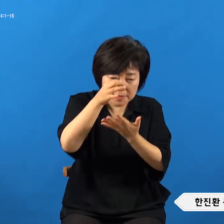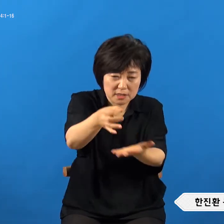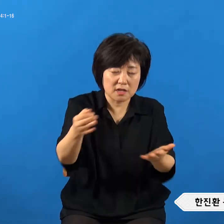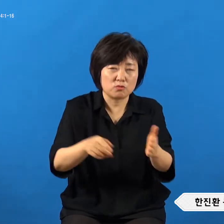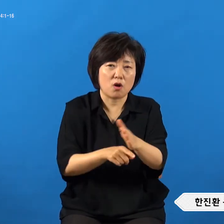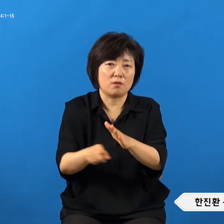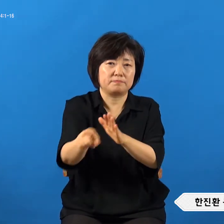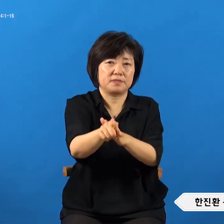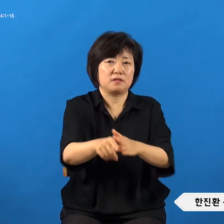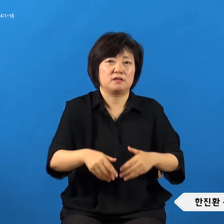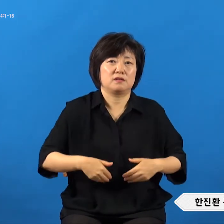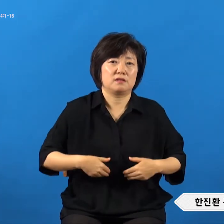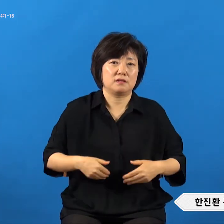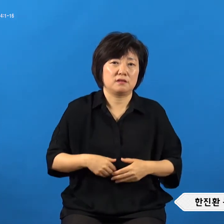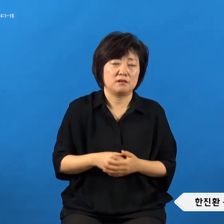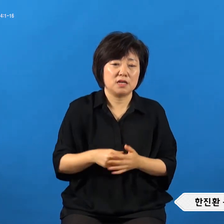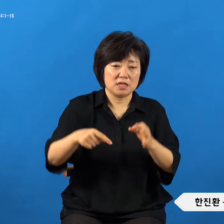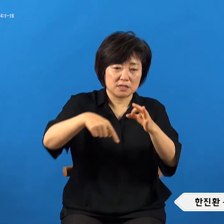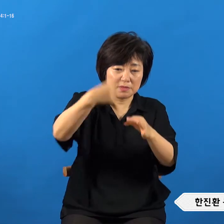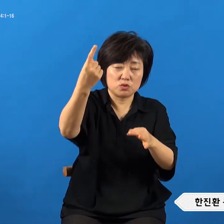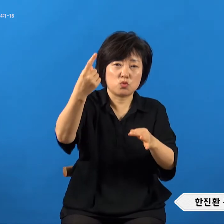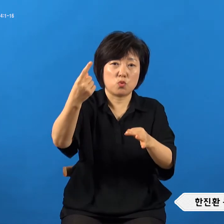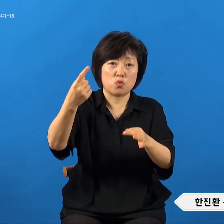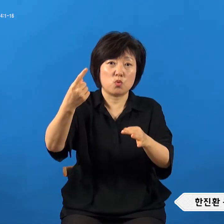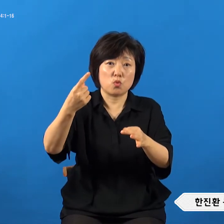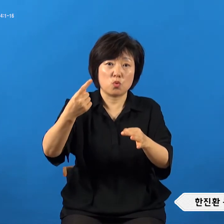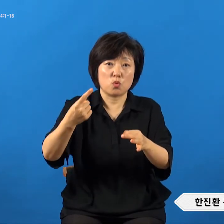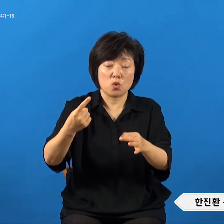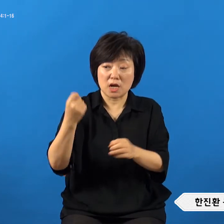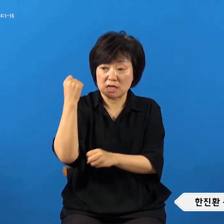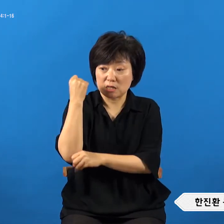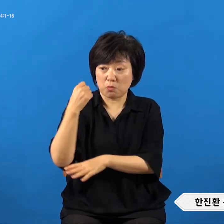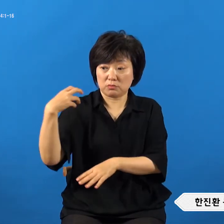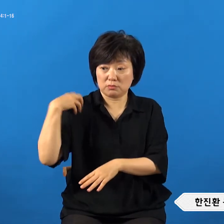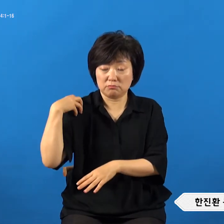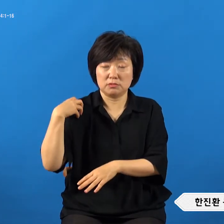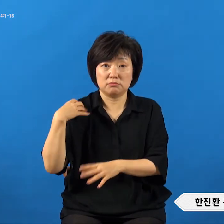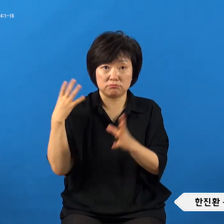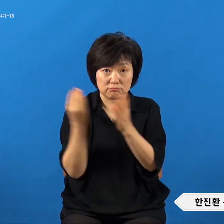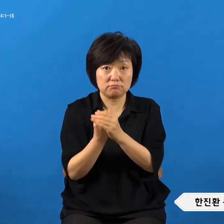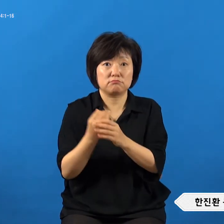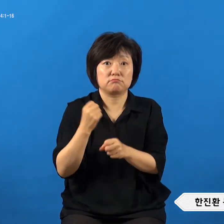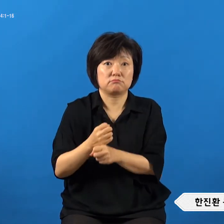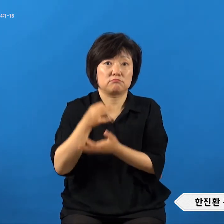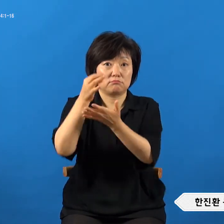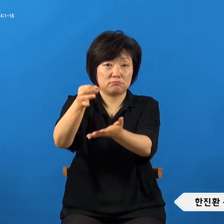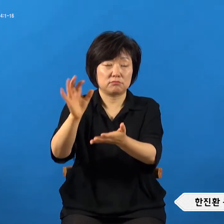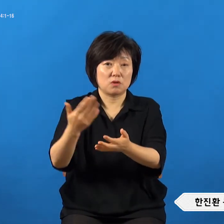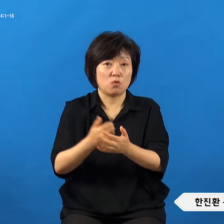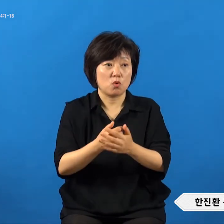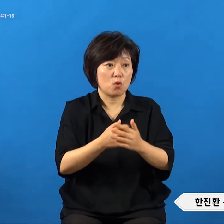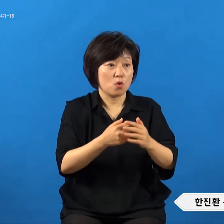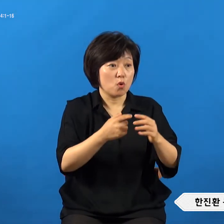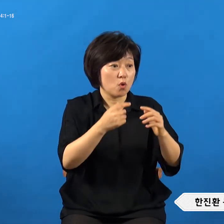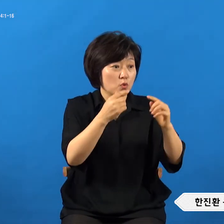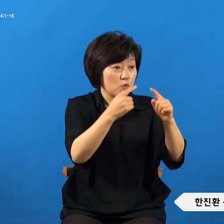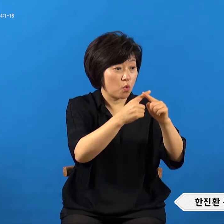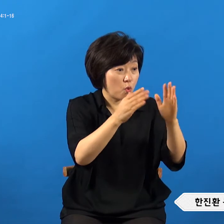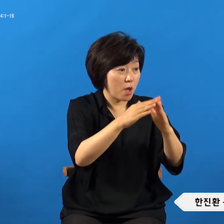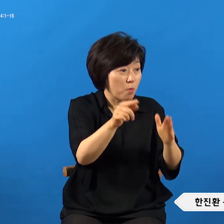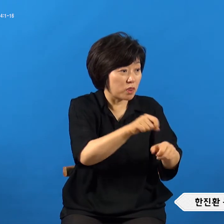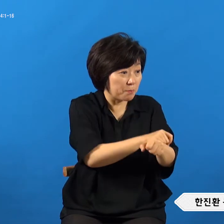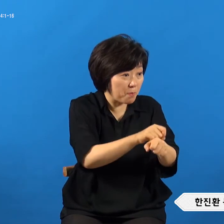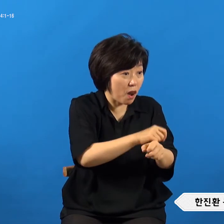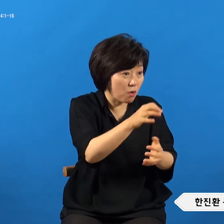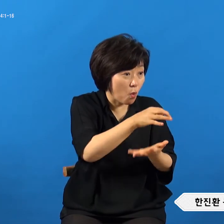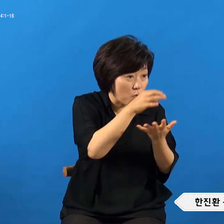헌금하는 일에도 앞장을 서야 됩니다. 11조 같은 교인들의 기본 의무는 말할 것도 없고, 교회에 무슨 공간이 필요해서